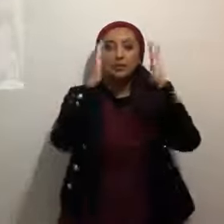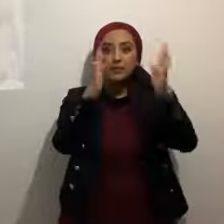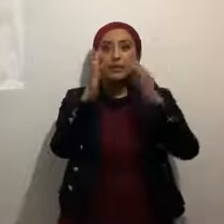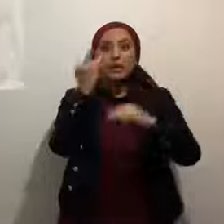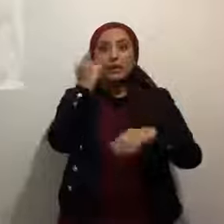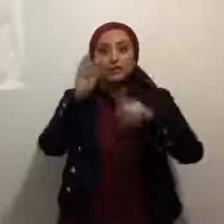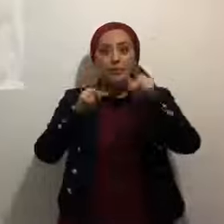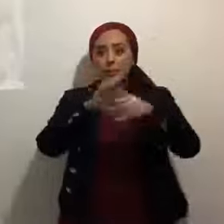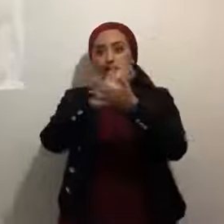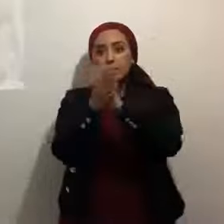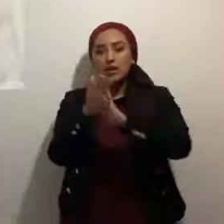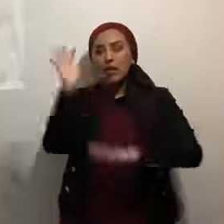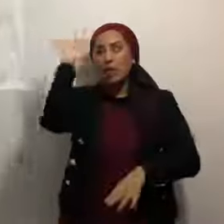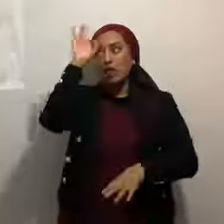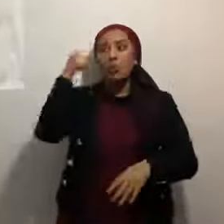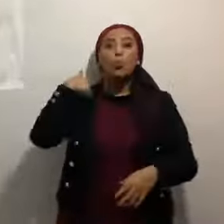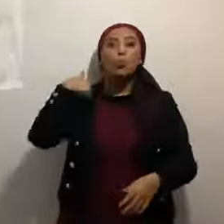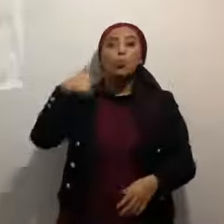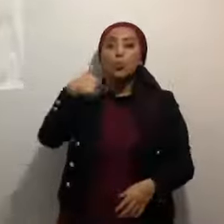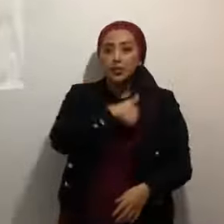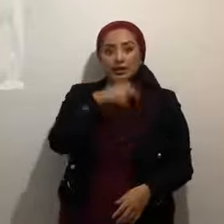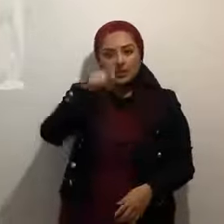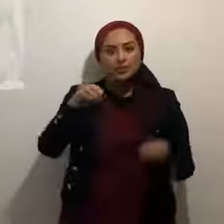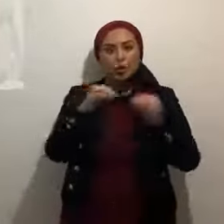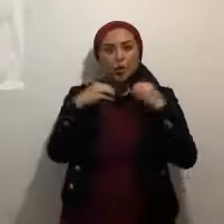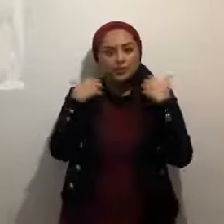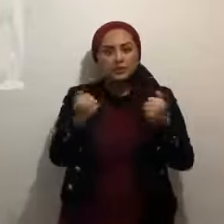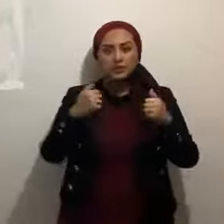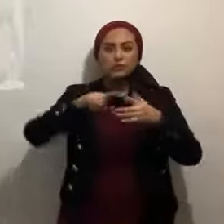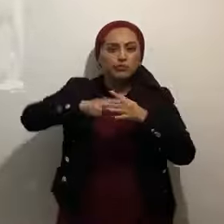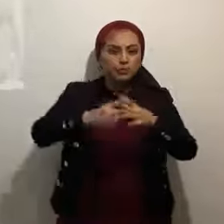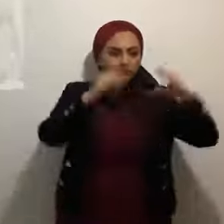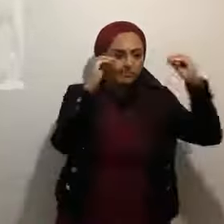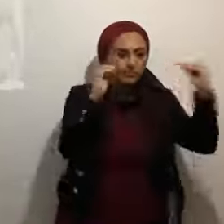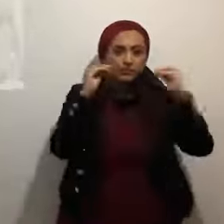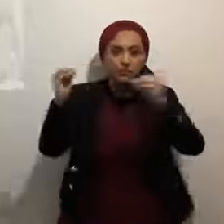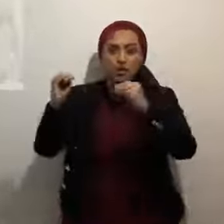cínicas, nosotros debemos de arreciar entonces la administración, pero empezando por nosotros.